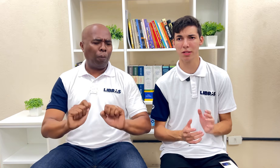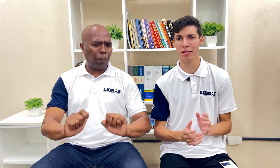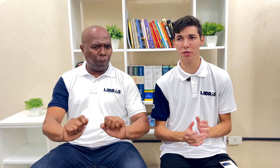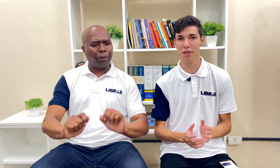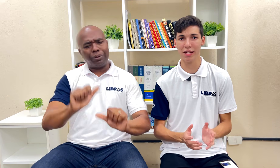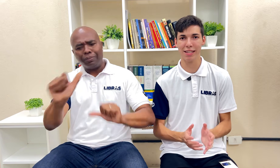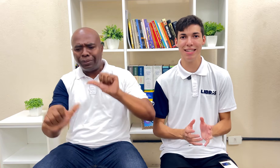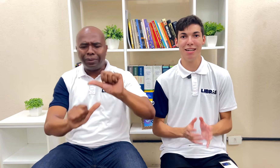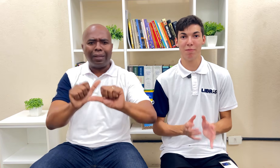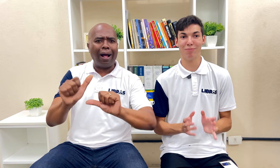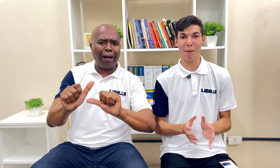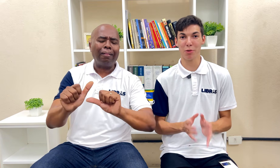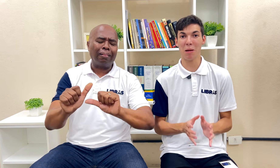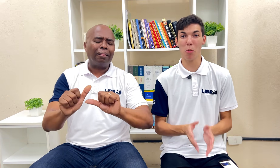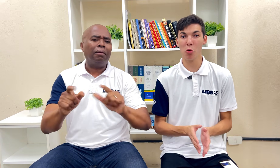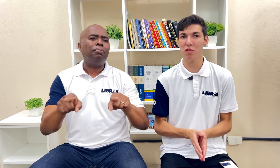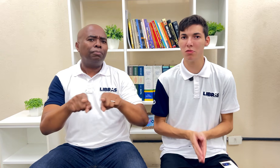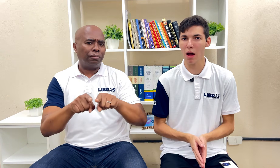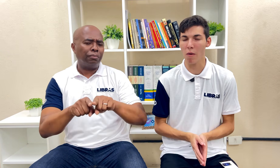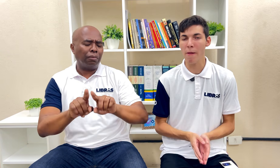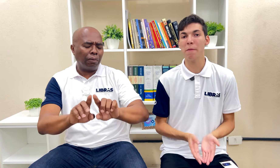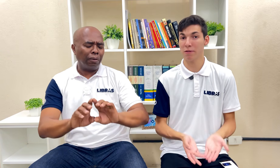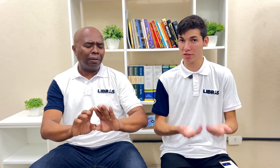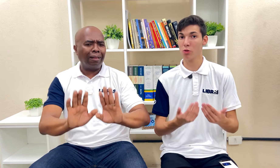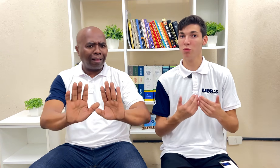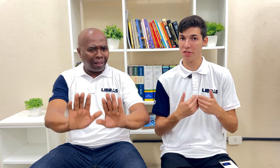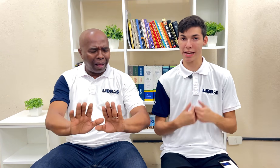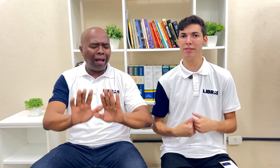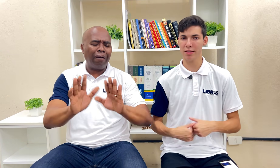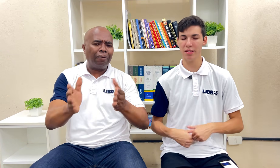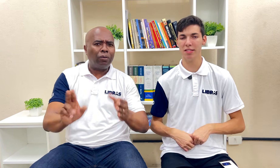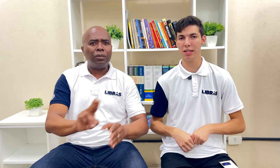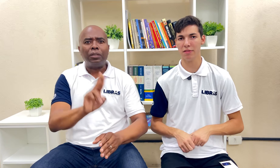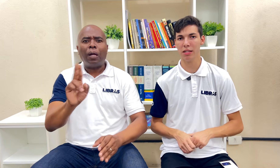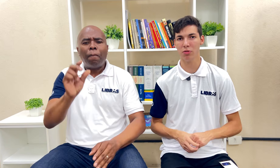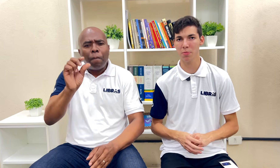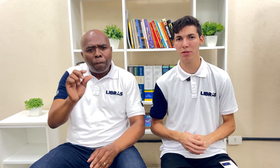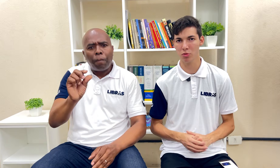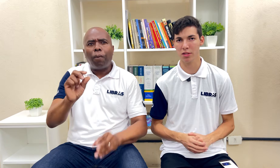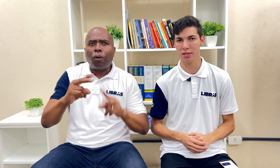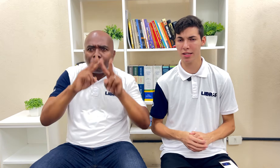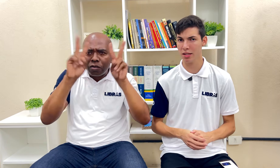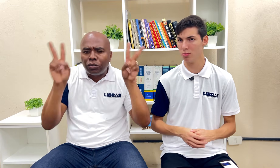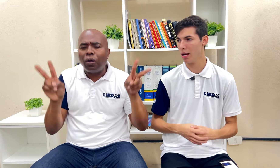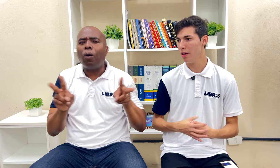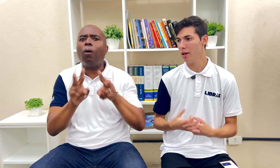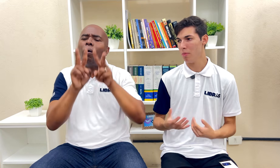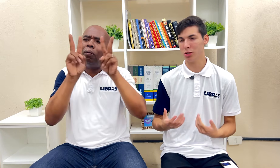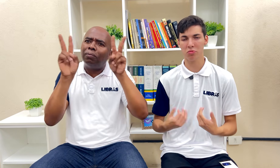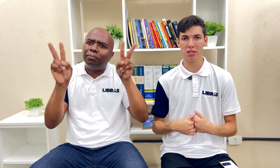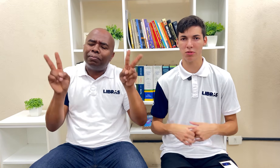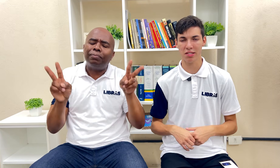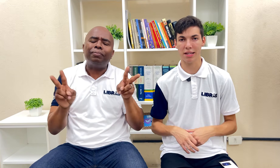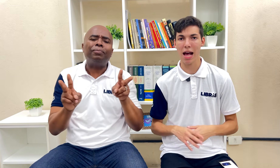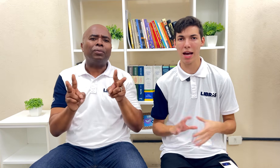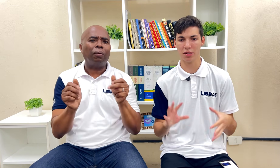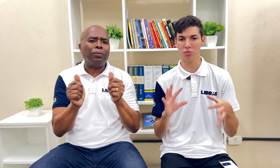que você vê que dá para usar pouco visual, mas você consegue trazer sim classificadores para as músicas, nem que seja uma junção de sinais, unir